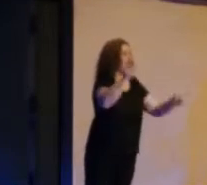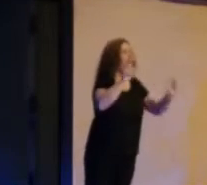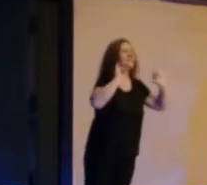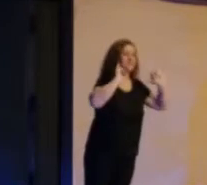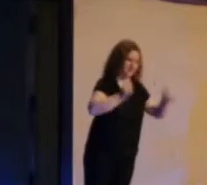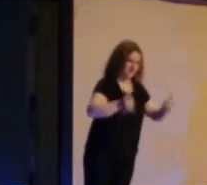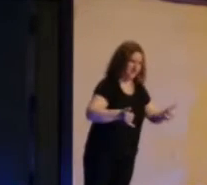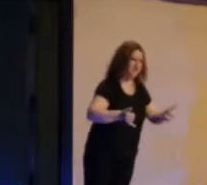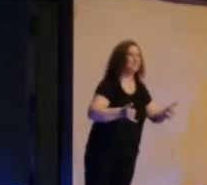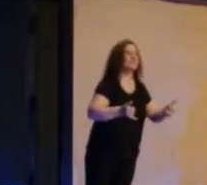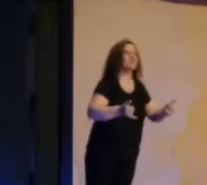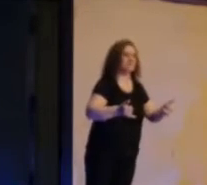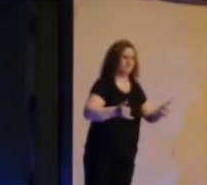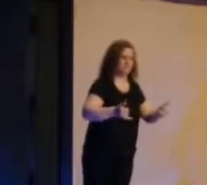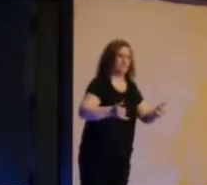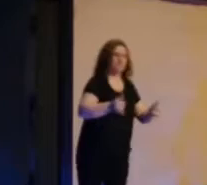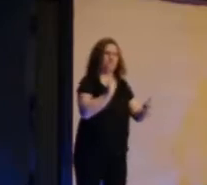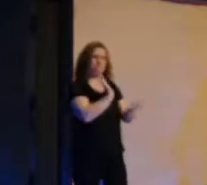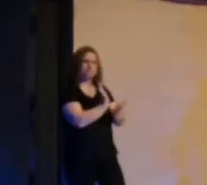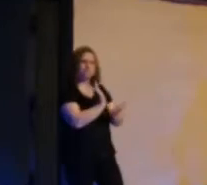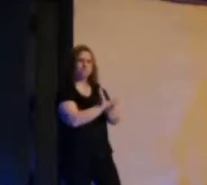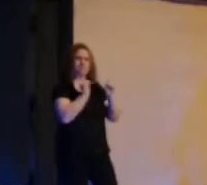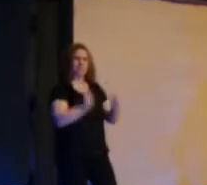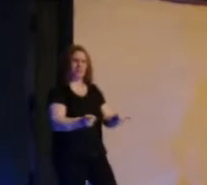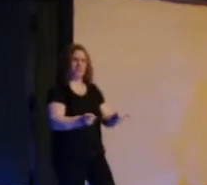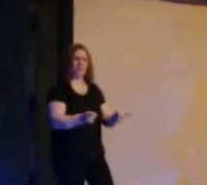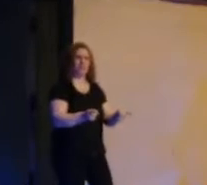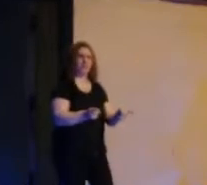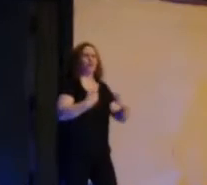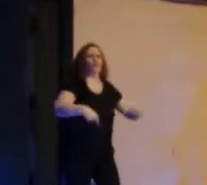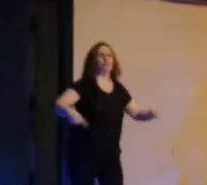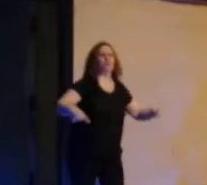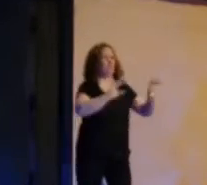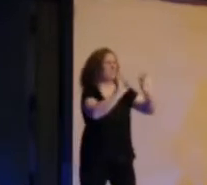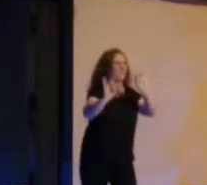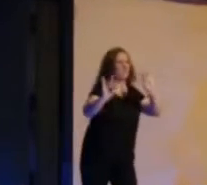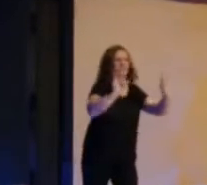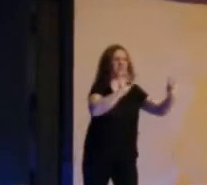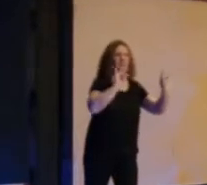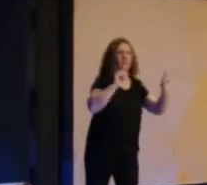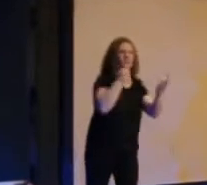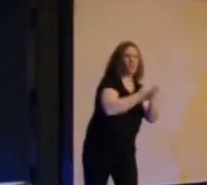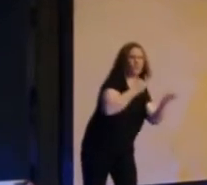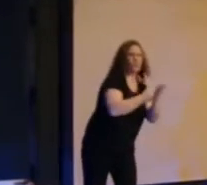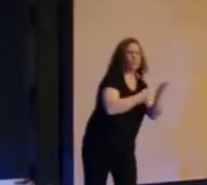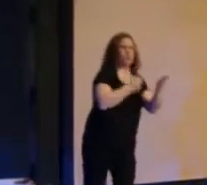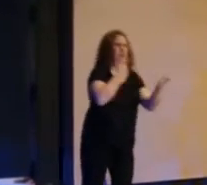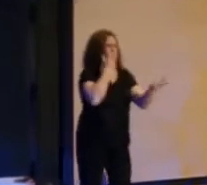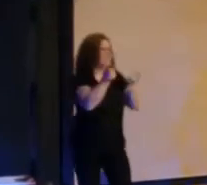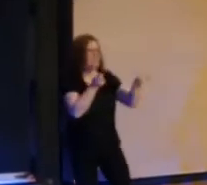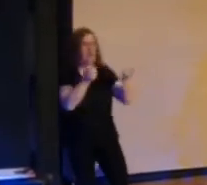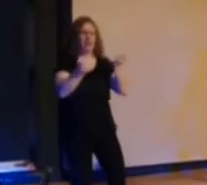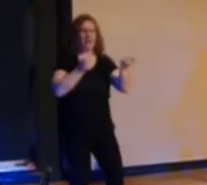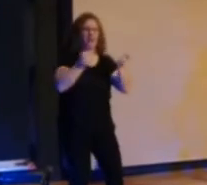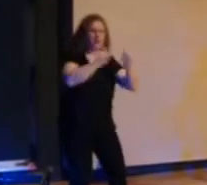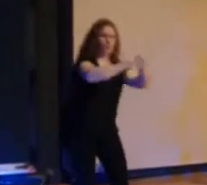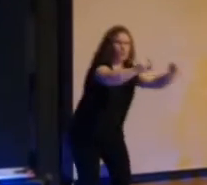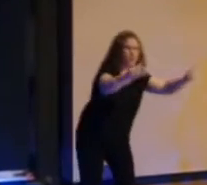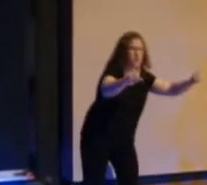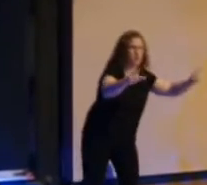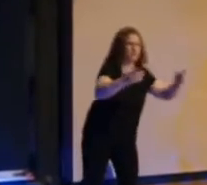Trata sobre las barreras, ajenas y propias, impuestas y autoinfligidas.